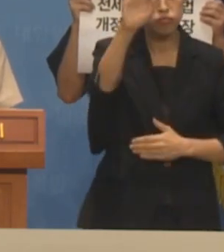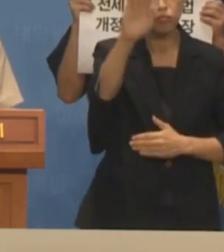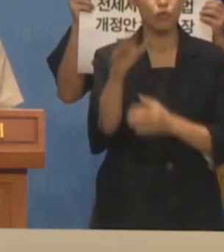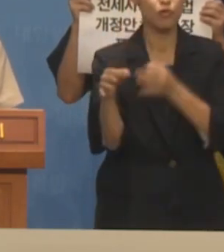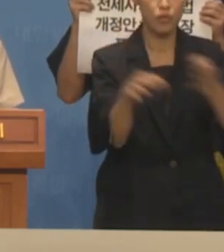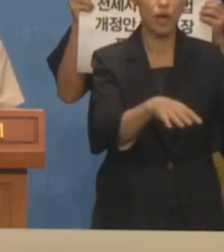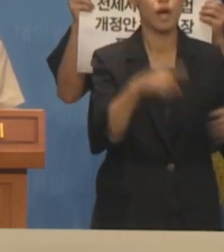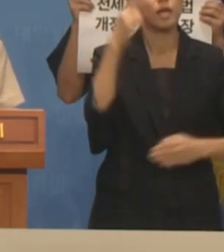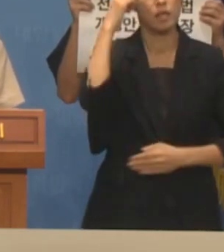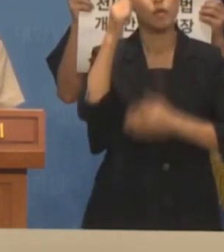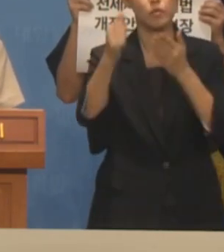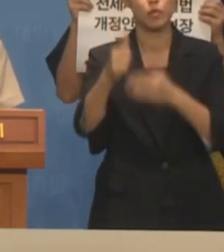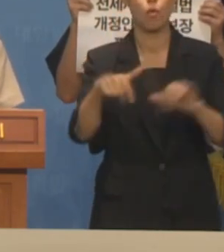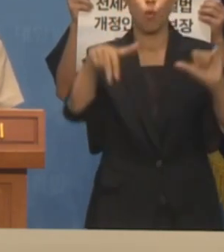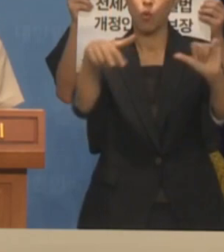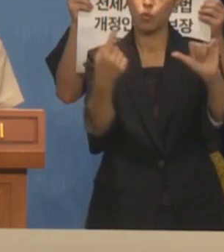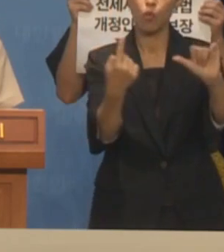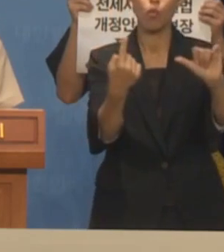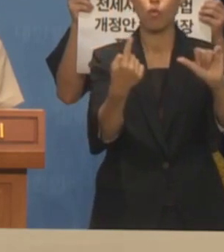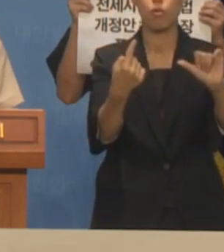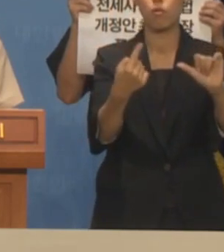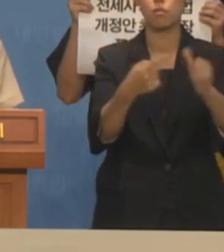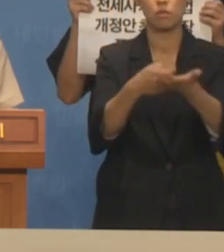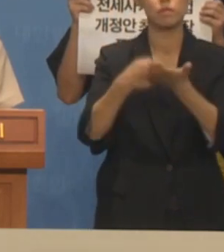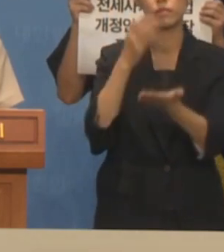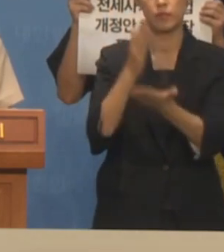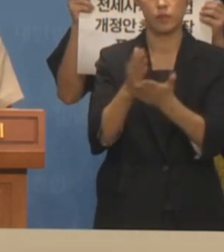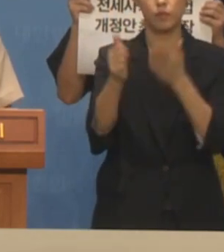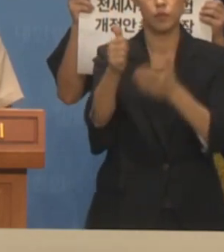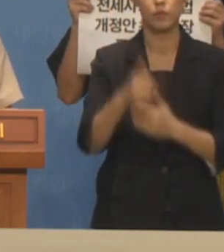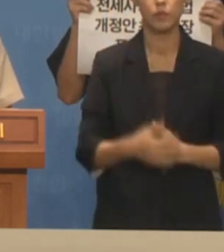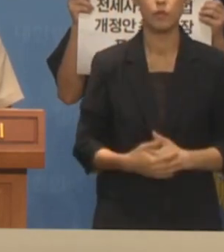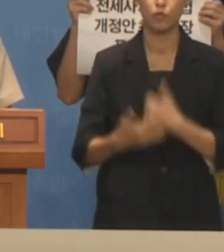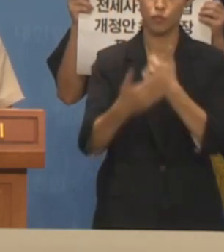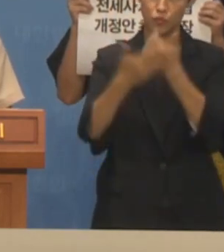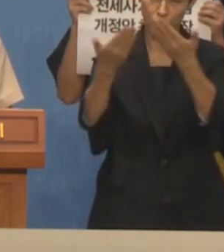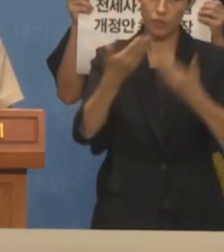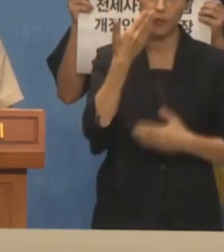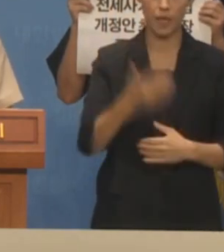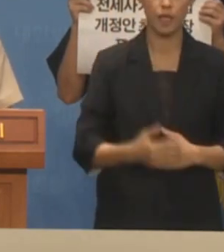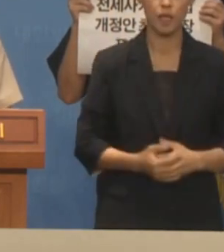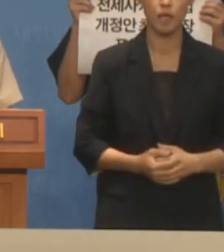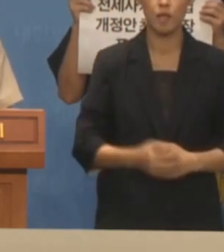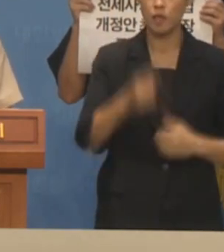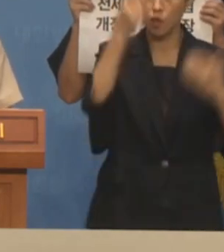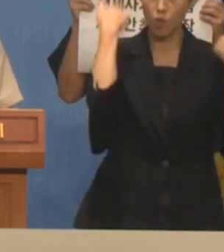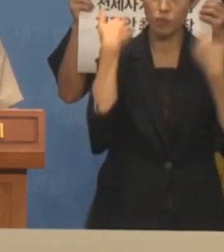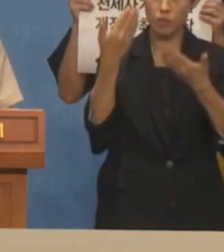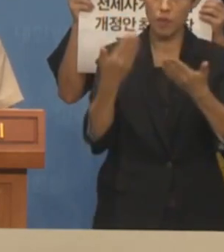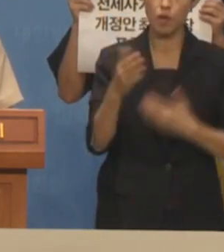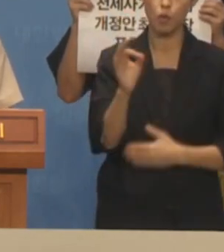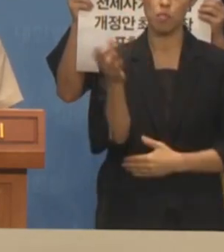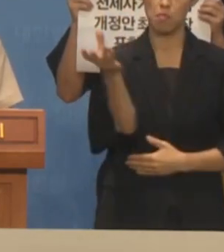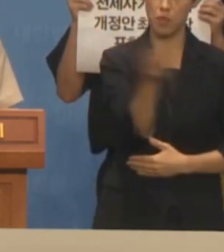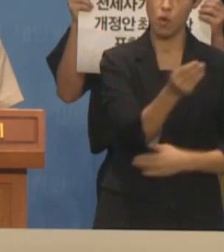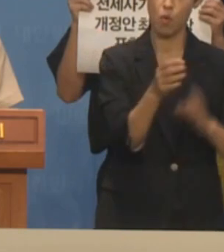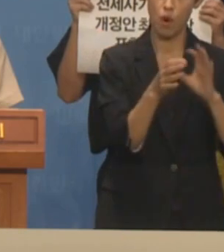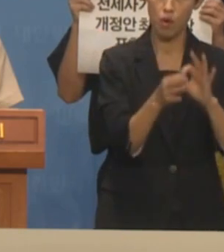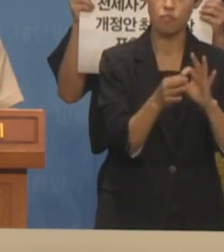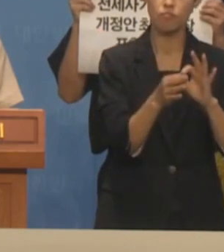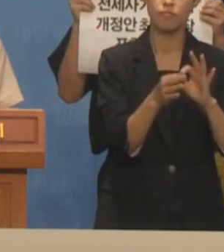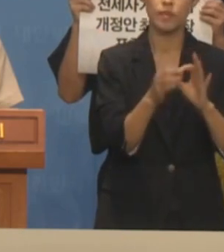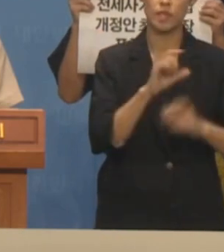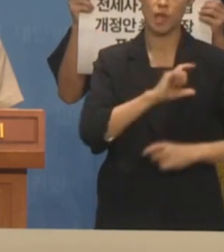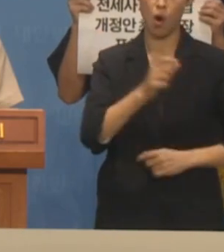투자라고 생각한다면 충분히 지원 가능한 이야기라고 생각합니다. 정부가 장려하는 대출 상품을 이용하여 정부가 발급해준